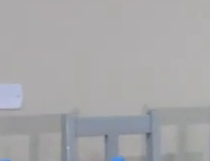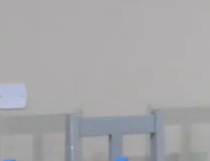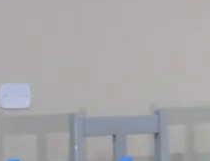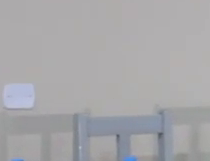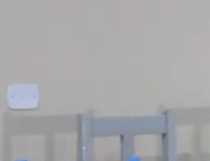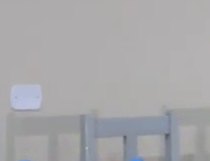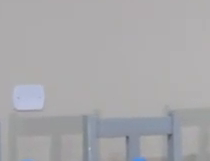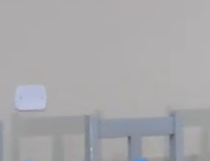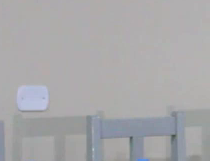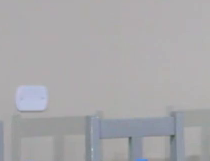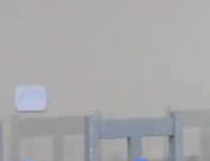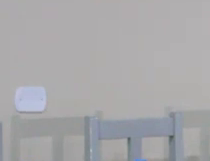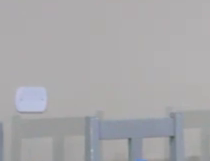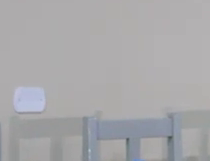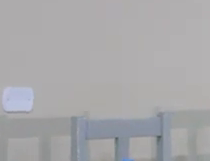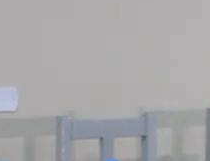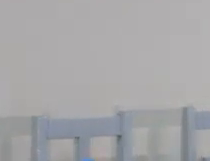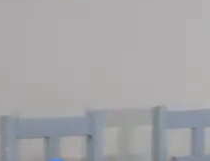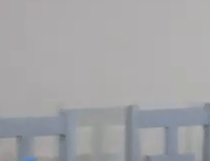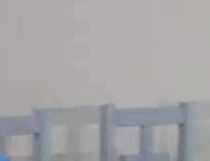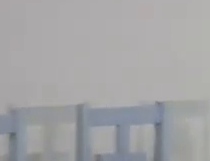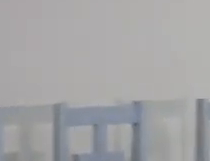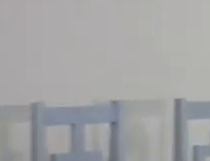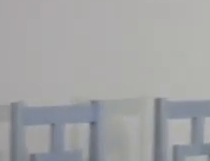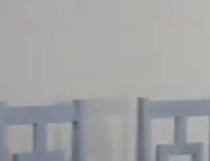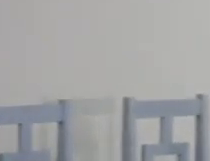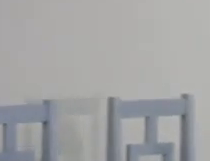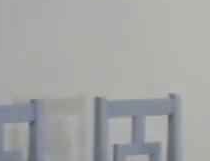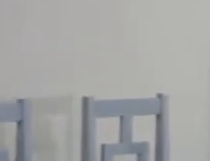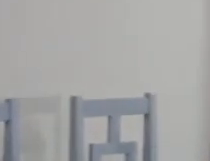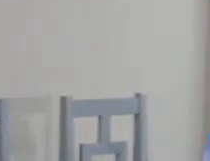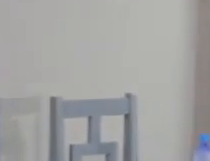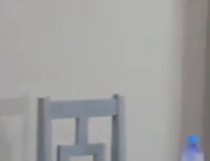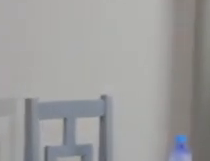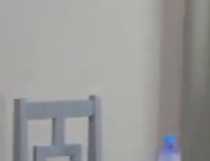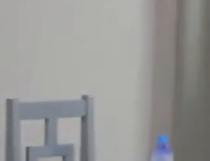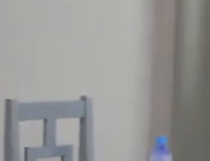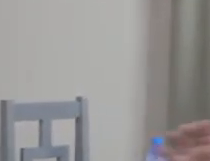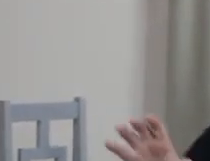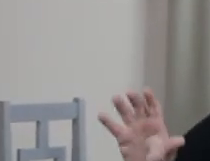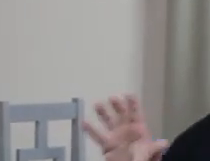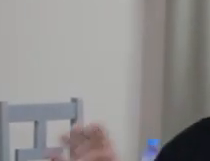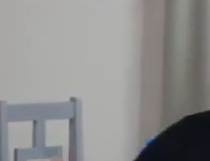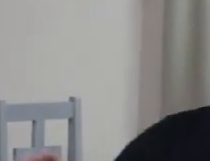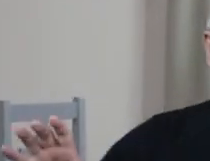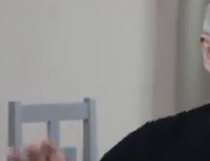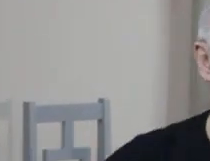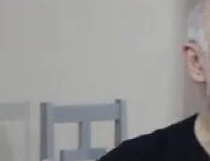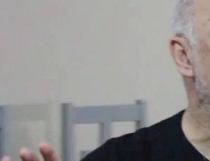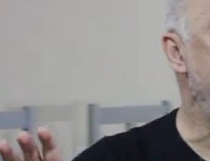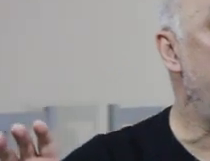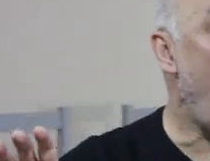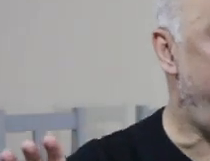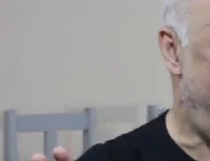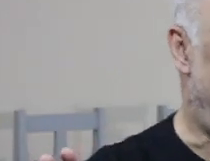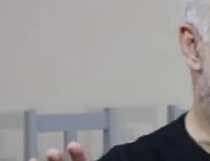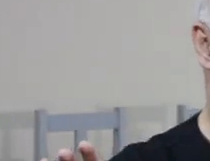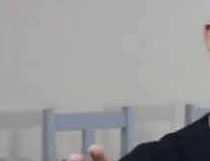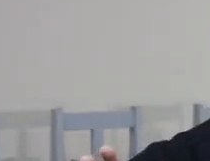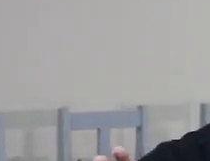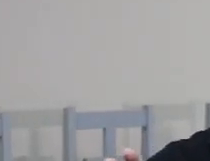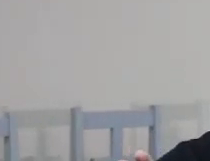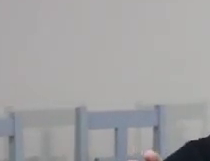falando, de quantos imóveis nós estamos falando, em que estado estão esses